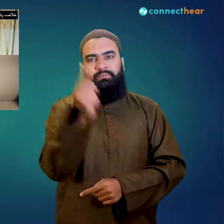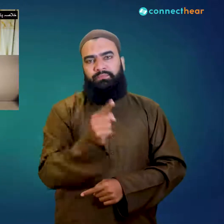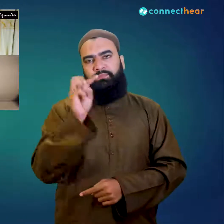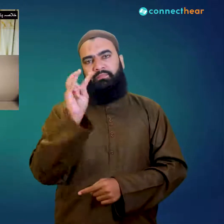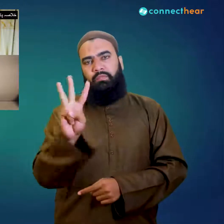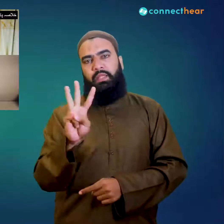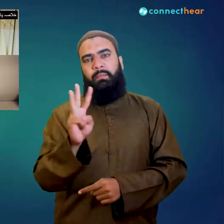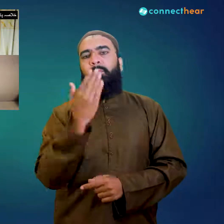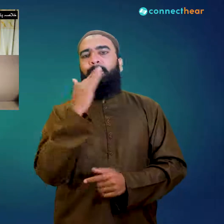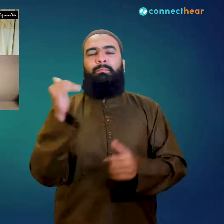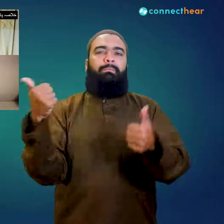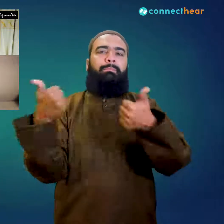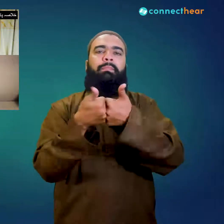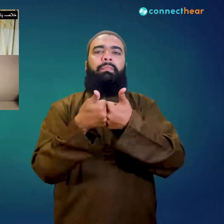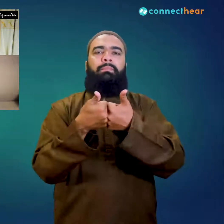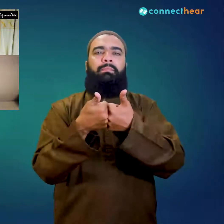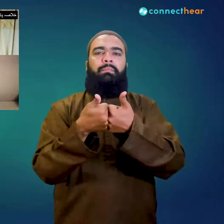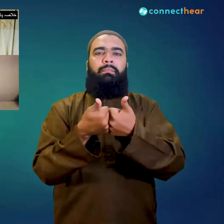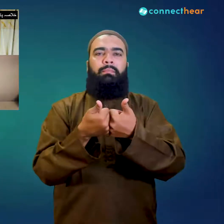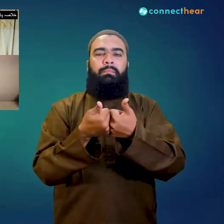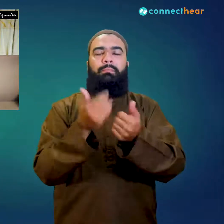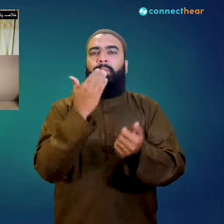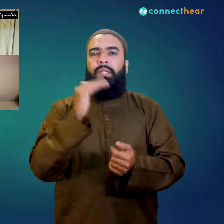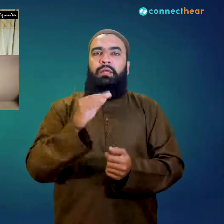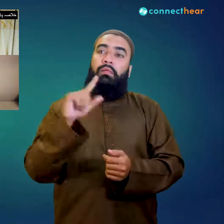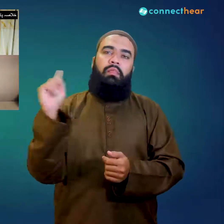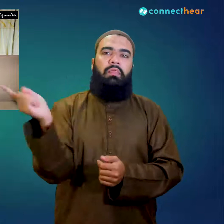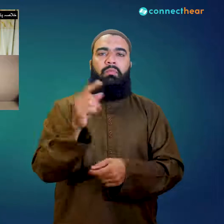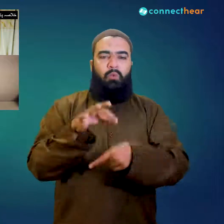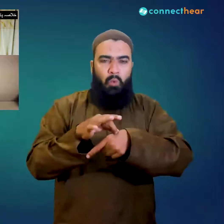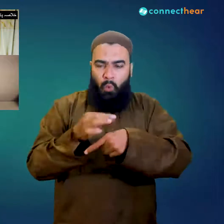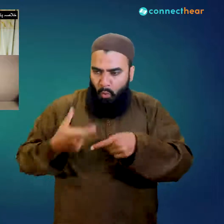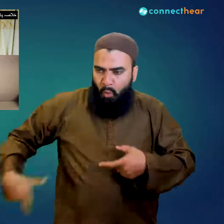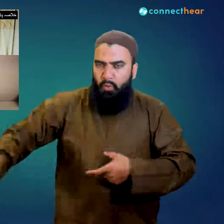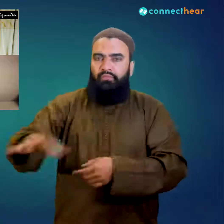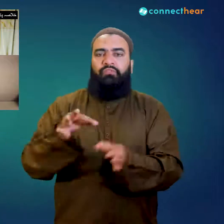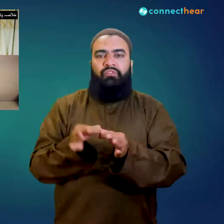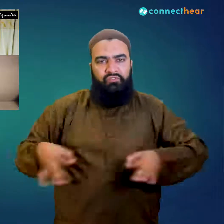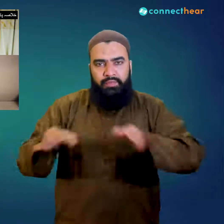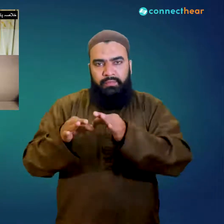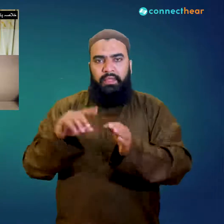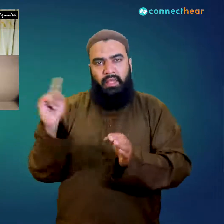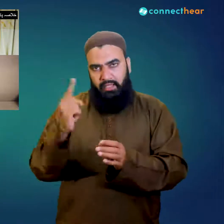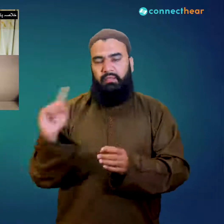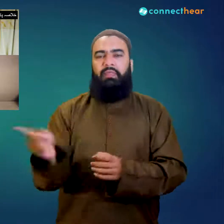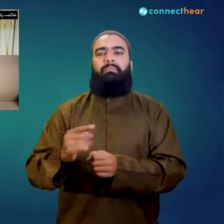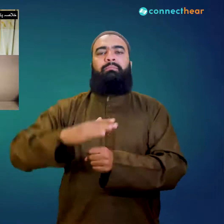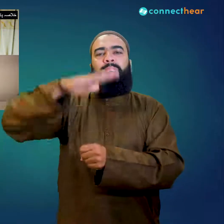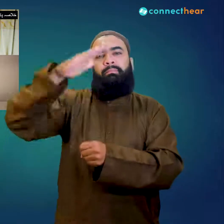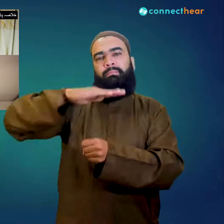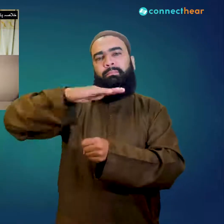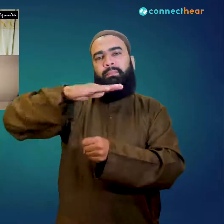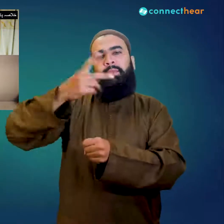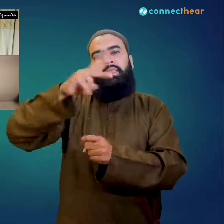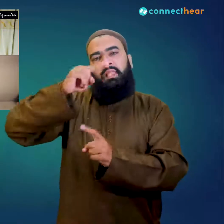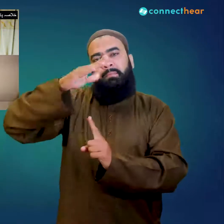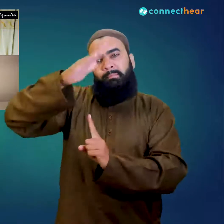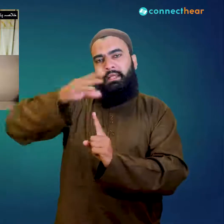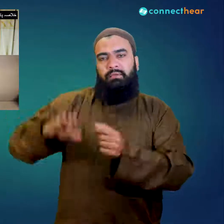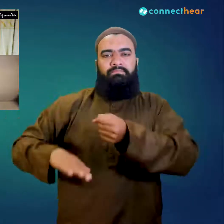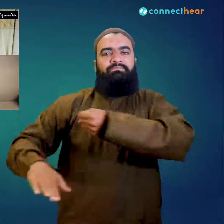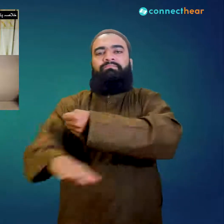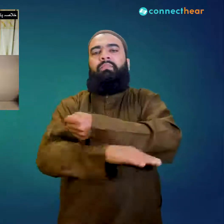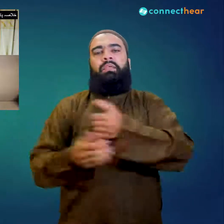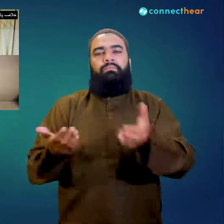کی فرضیت کا حکم نازل ہوا، ایمان والوں کو فرمایا گیا کہ اللہ نے تم پر روزے فرض کیے جس طرح کہ تم سے پہلی امتوں